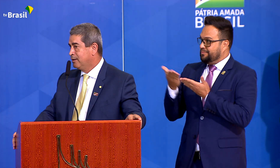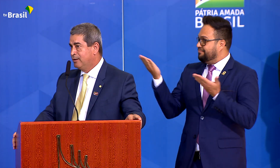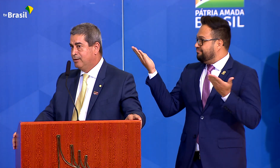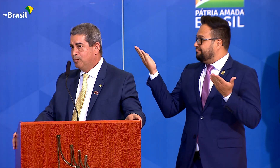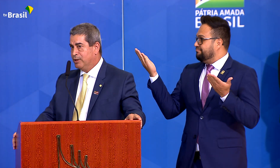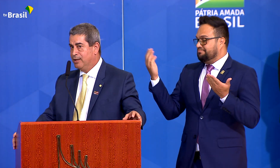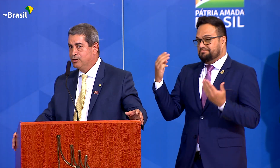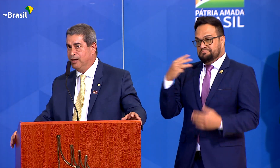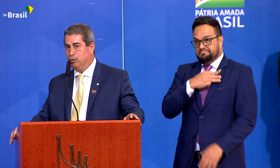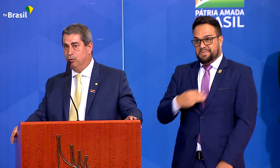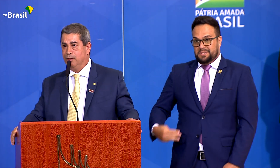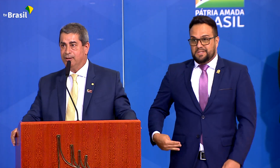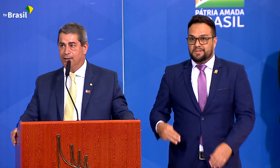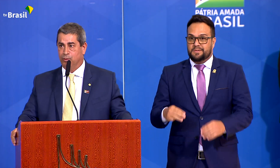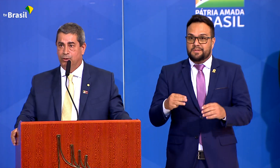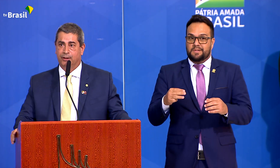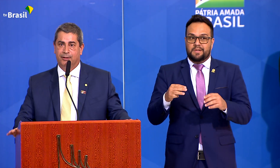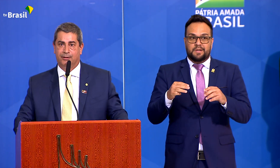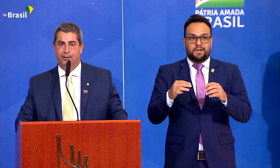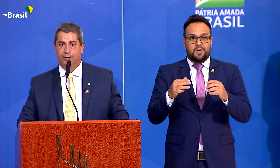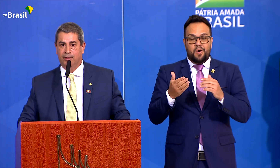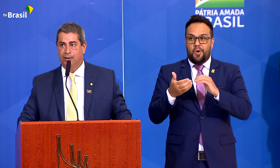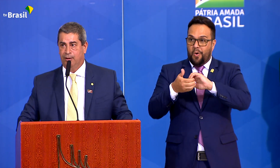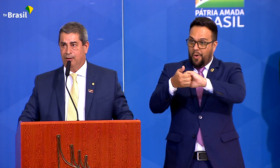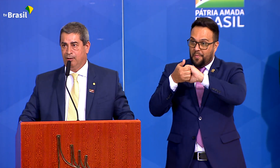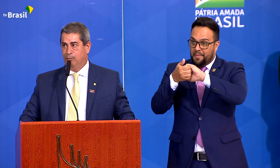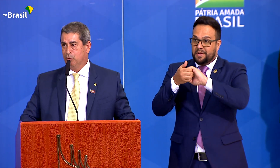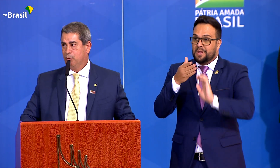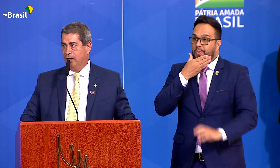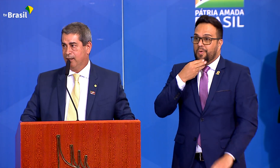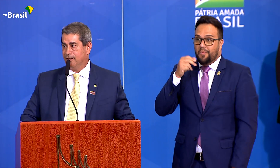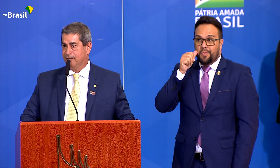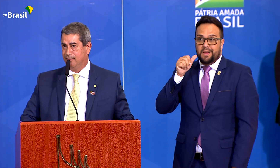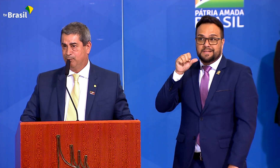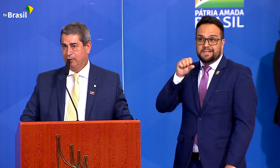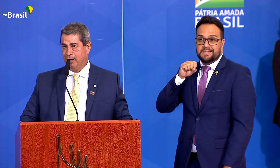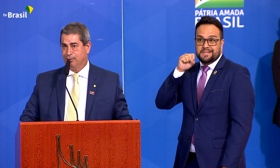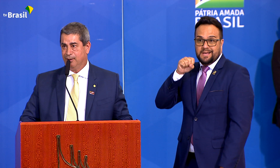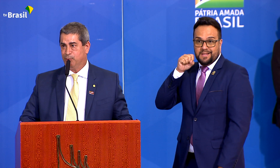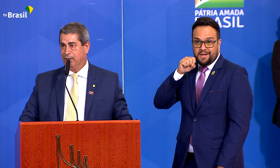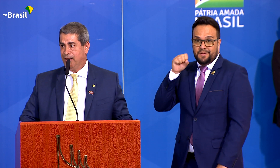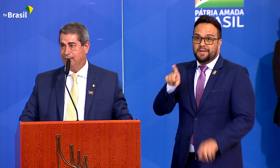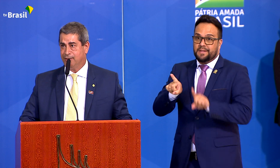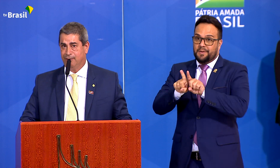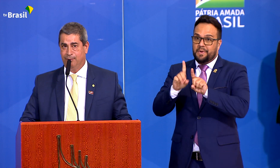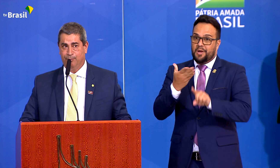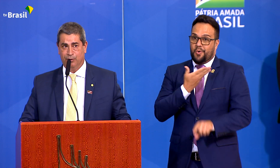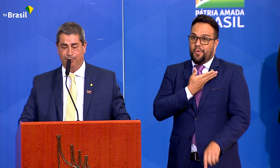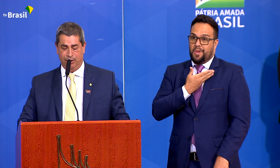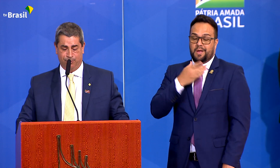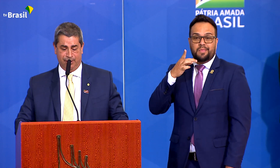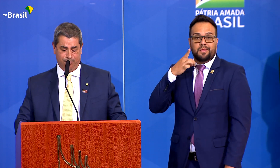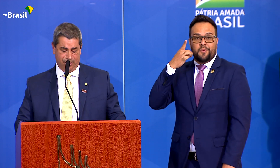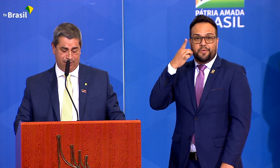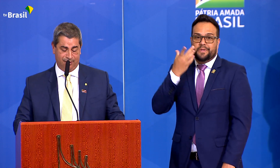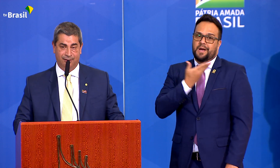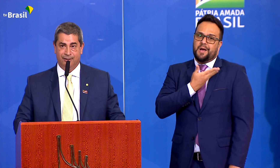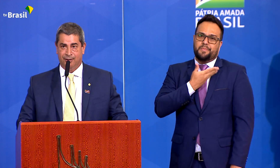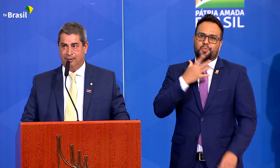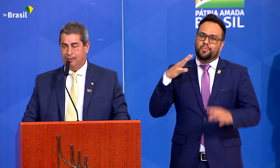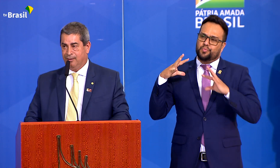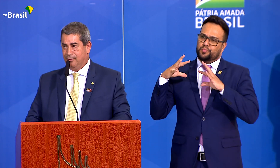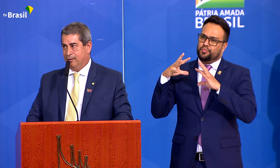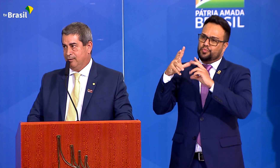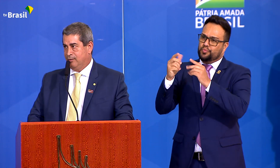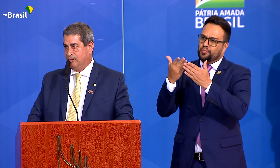de estado presença dos senadores senadoras meus colegas deputados e deputadas e os amigos minhas